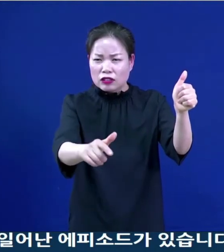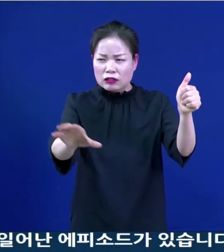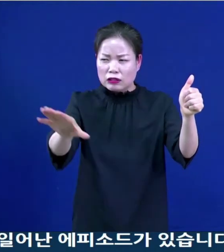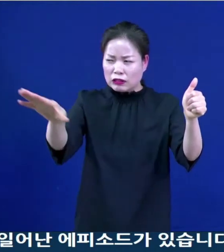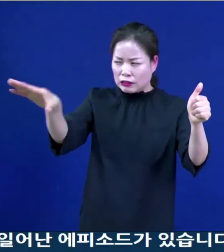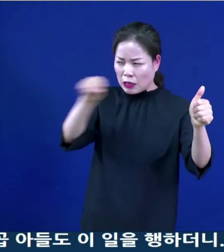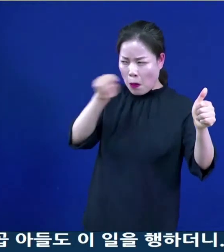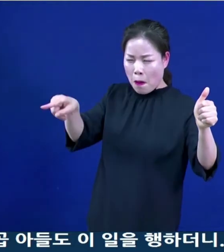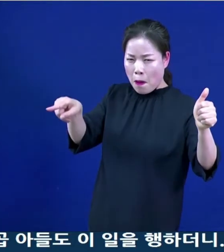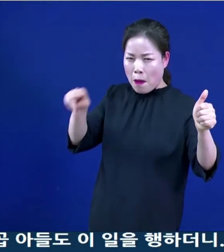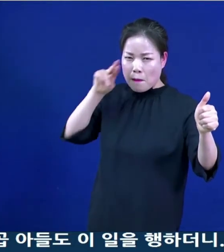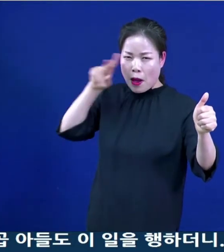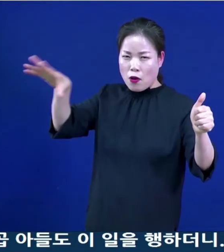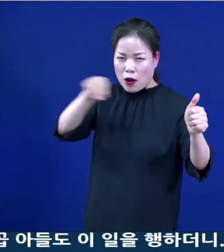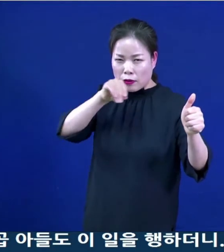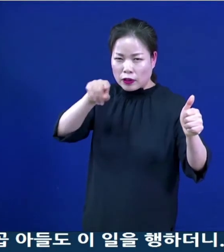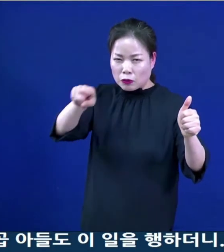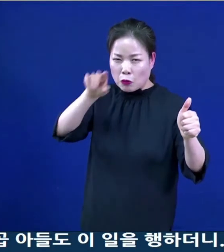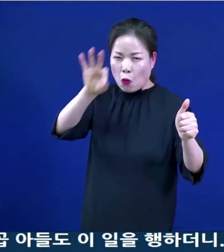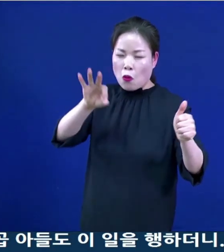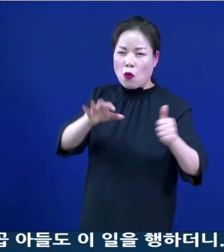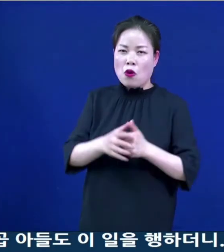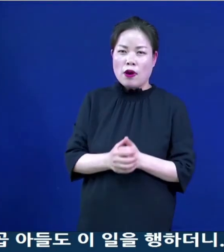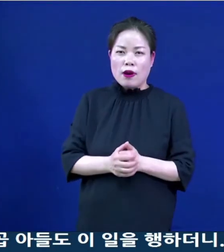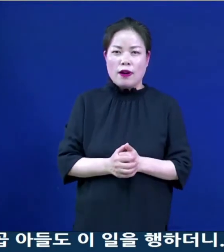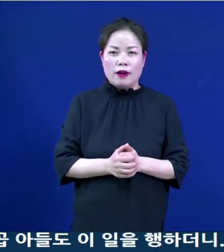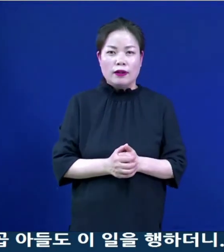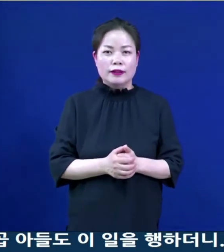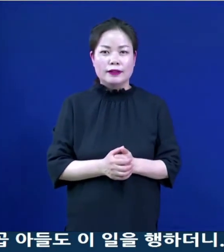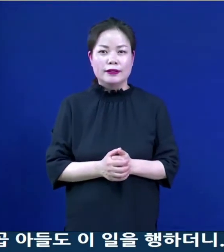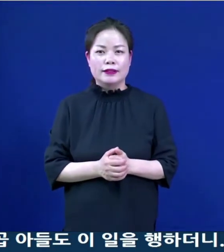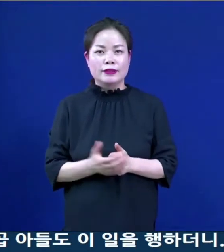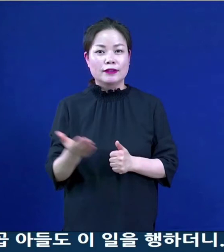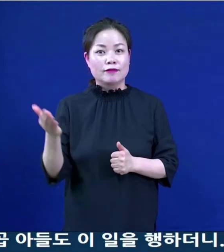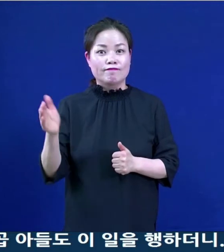낸 거예요. 흉내만 낸 거예요. 근데